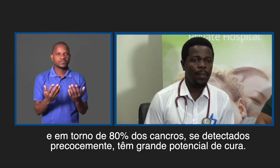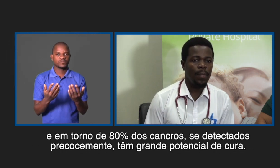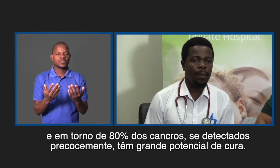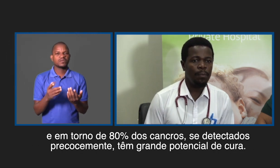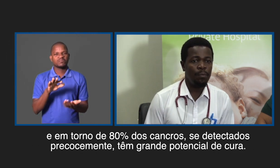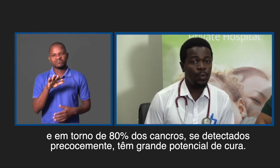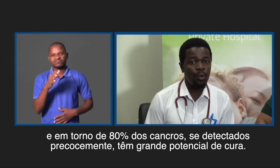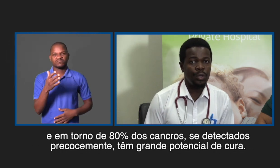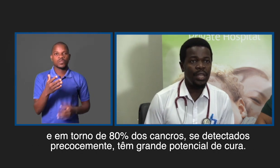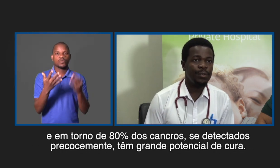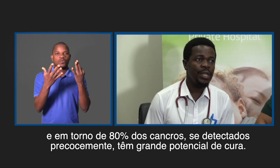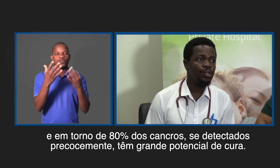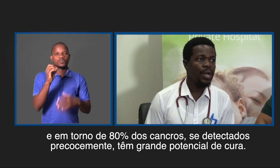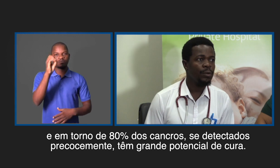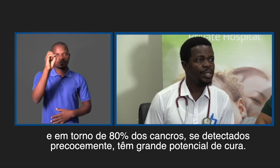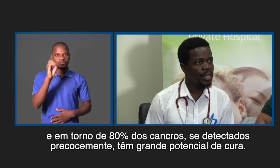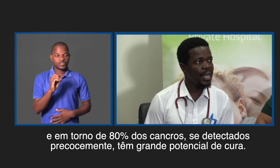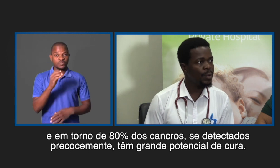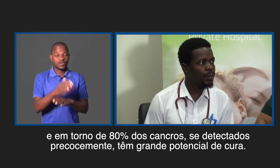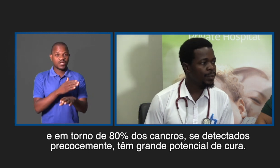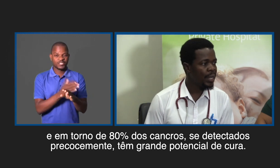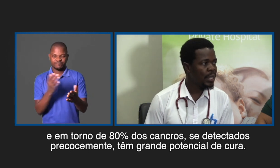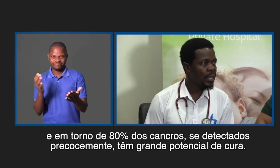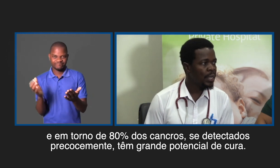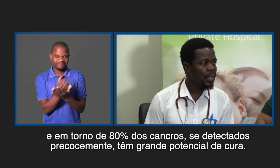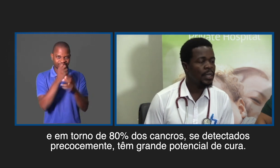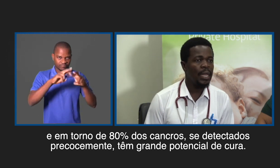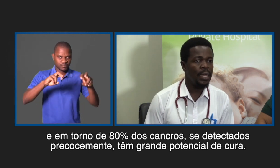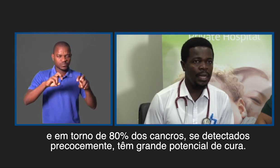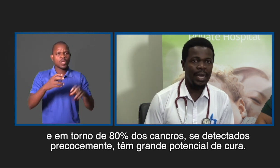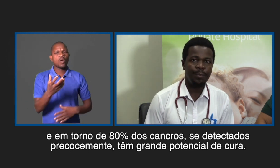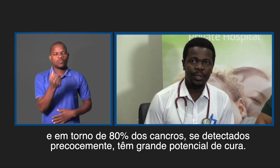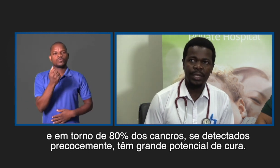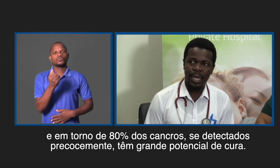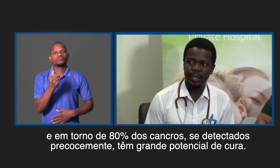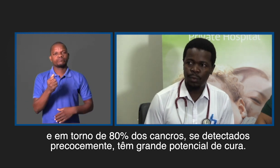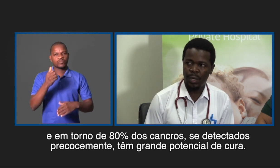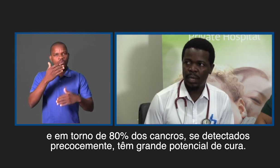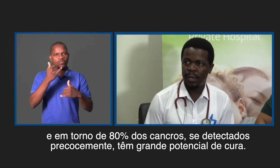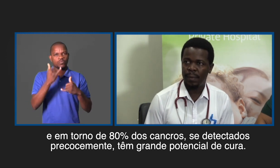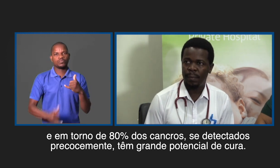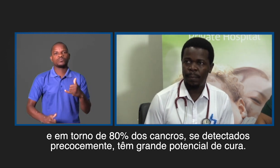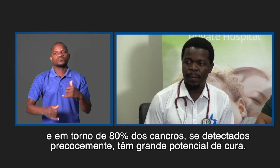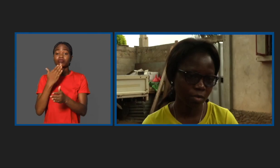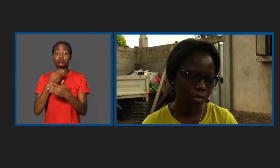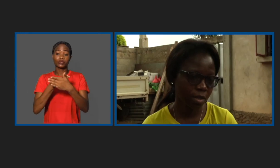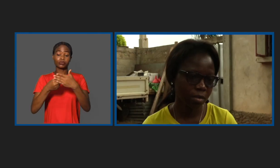E, em torno de 80% dos cânceres, se detetados precocemente, têm grande potencial de cura.